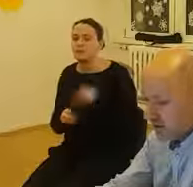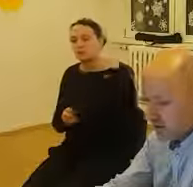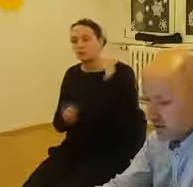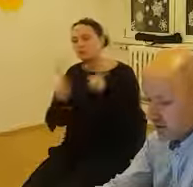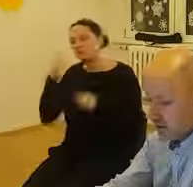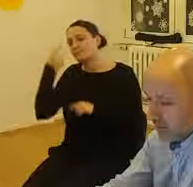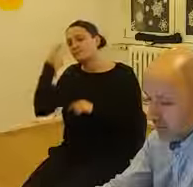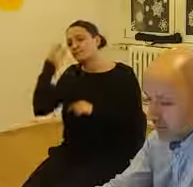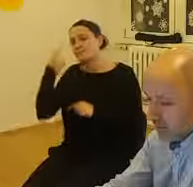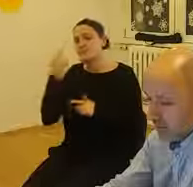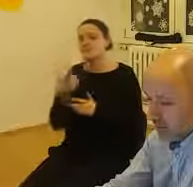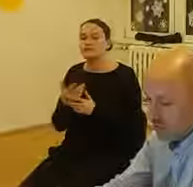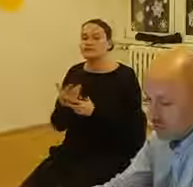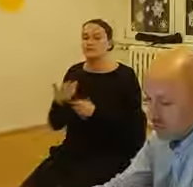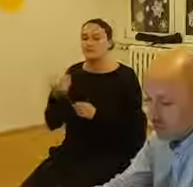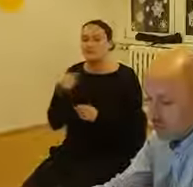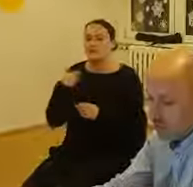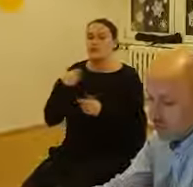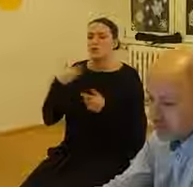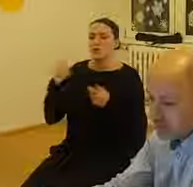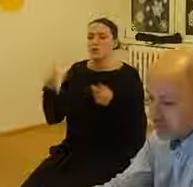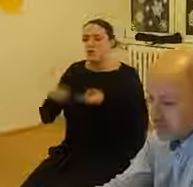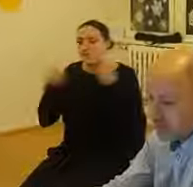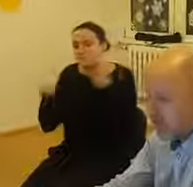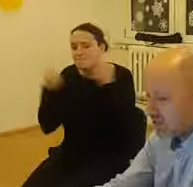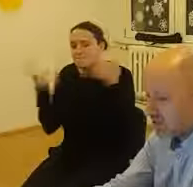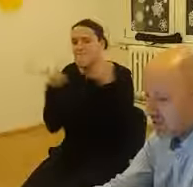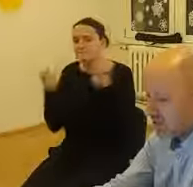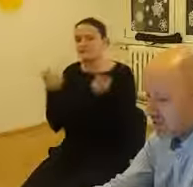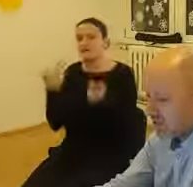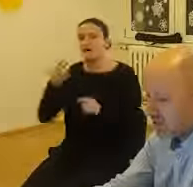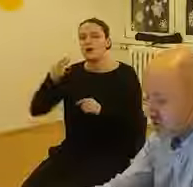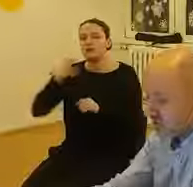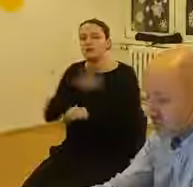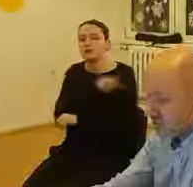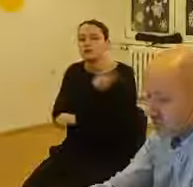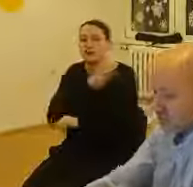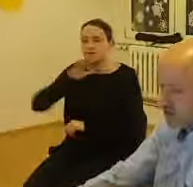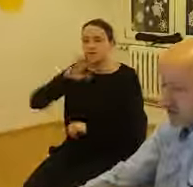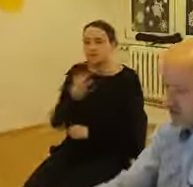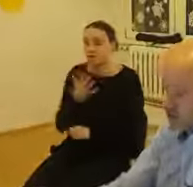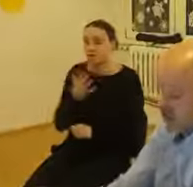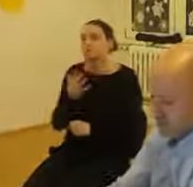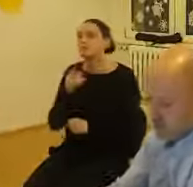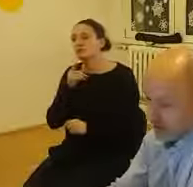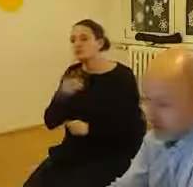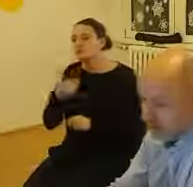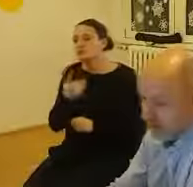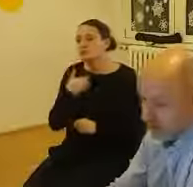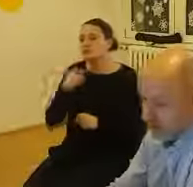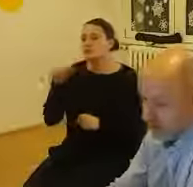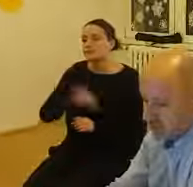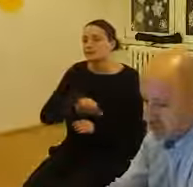wspomnienie kampanii sprzed 2,5 roku. 5 czerwca 2016 odbyły się wybory. Pierwsze wybory do